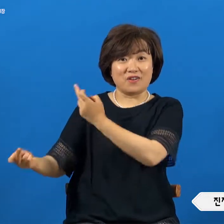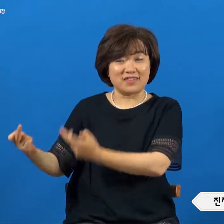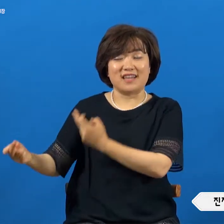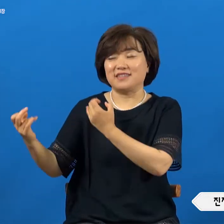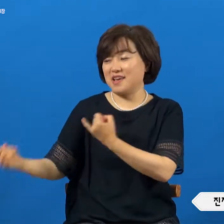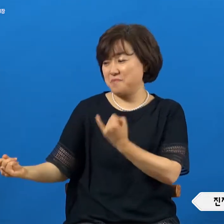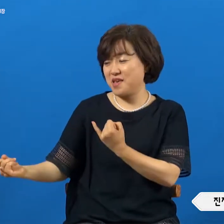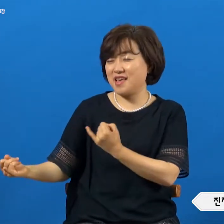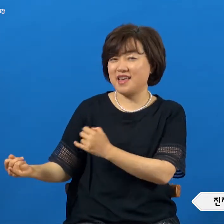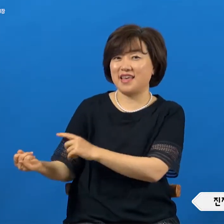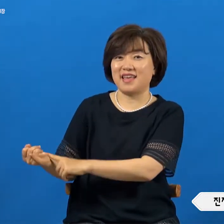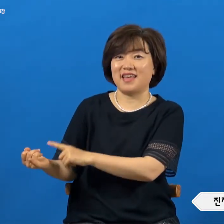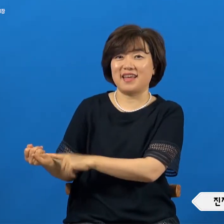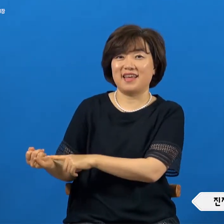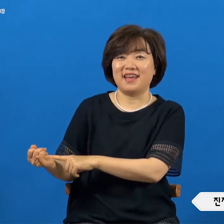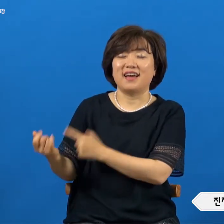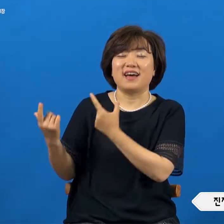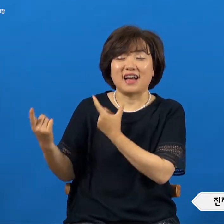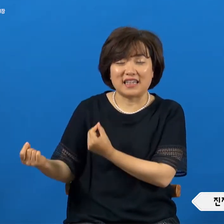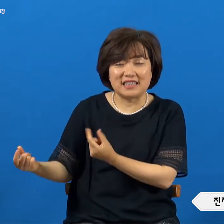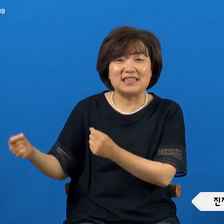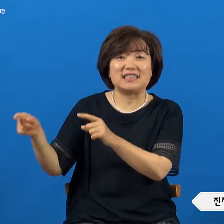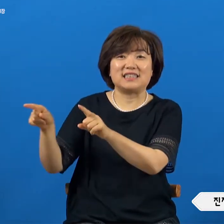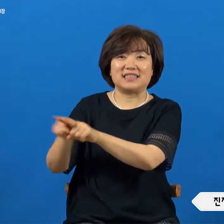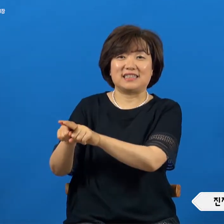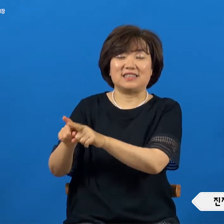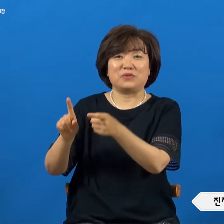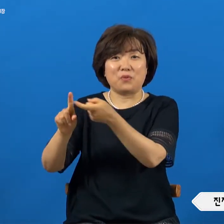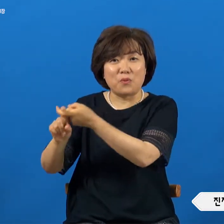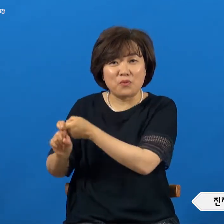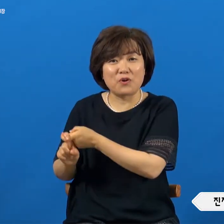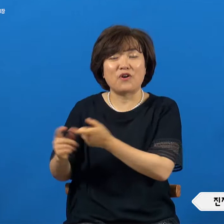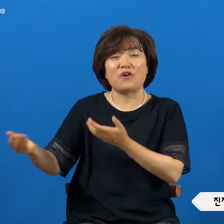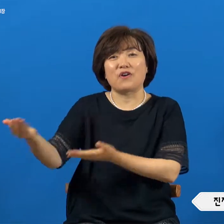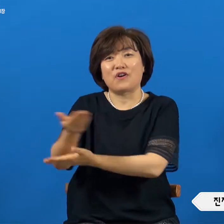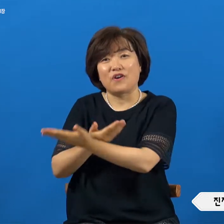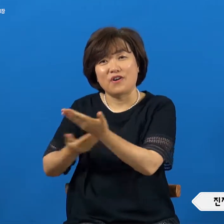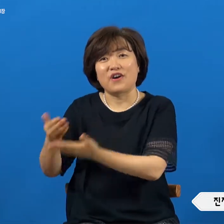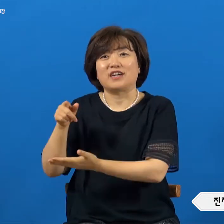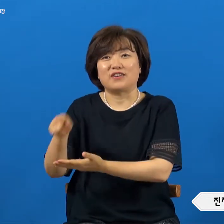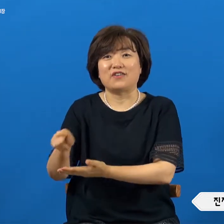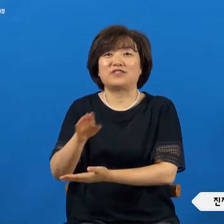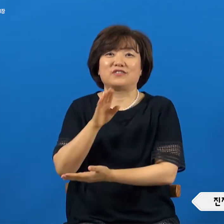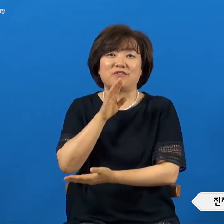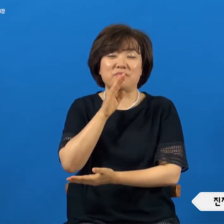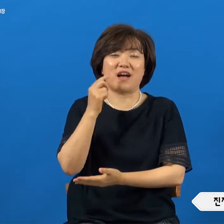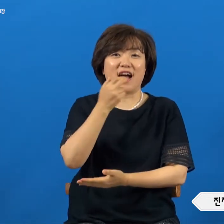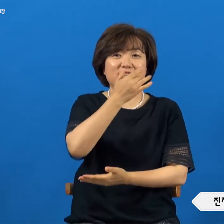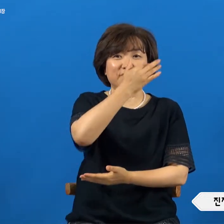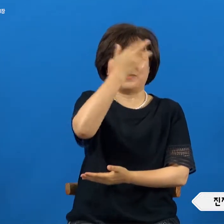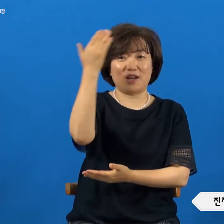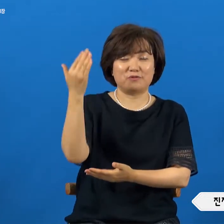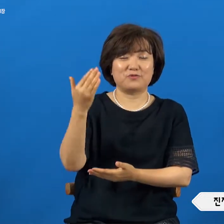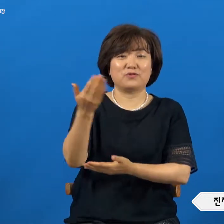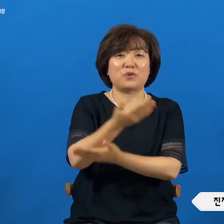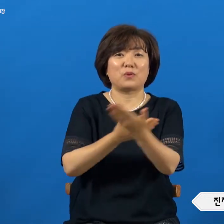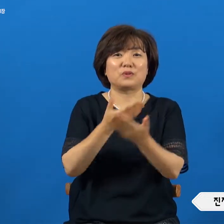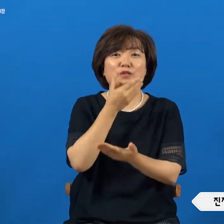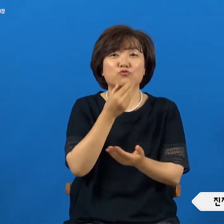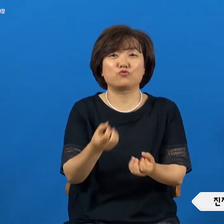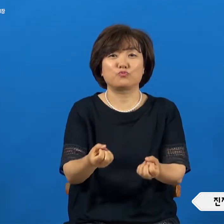연합하며 동거하는 아름다운 모습을 오늘 성경은 교제의 축복이라고